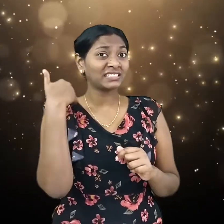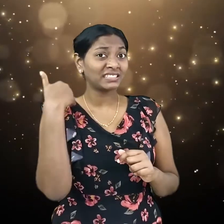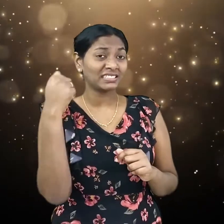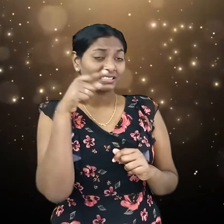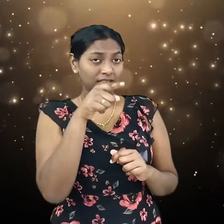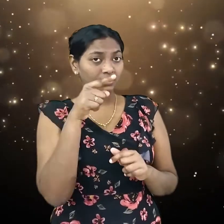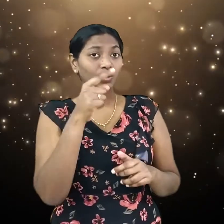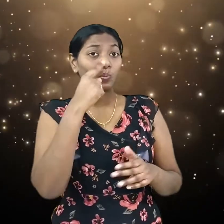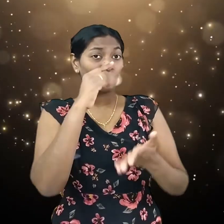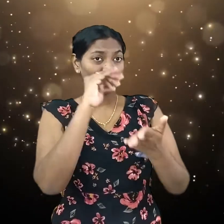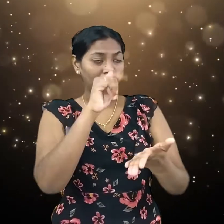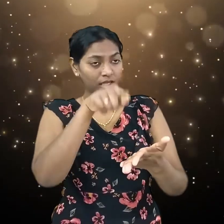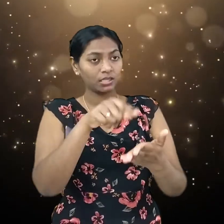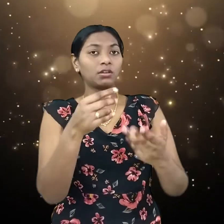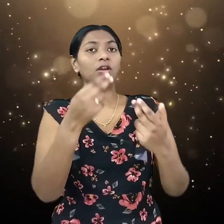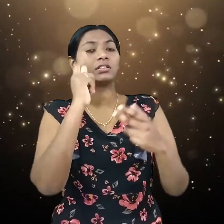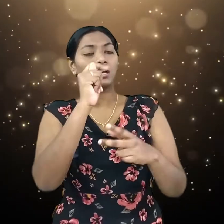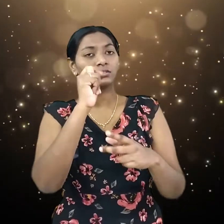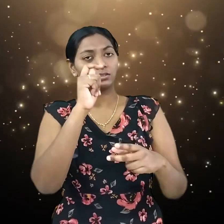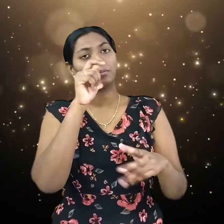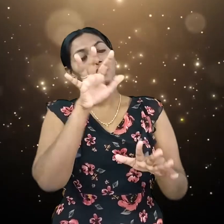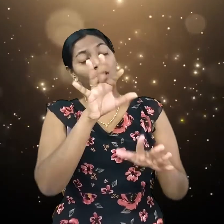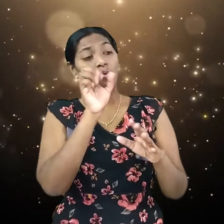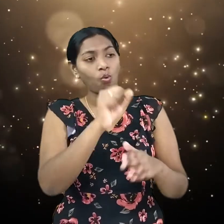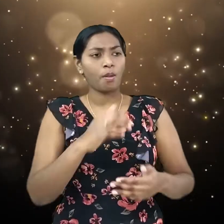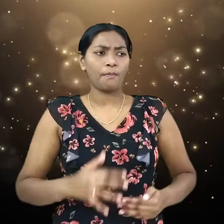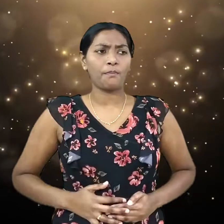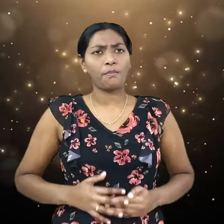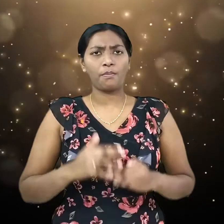कि उनके पेट में बच्चा था जो मरा हुआ